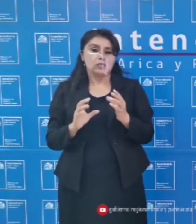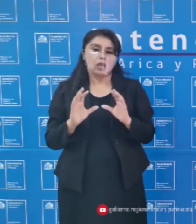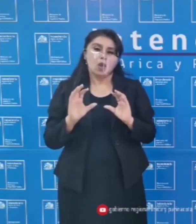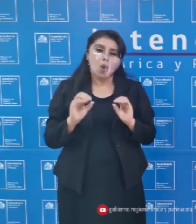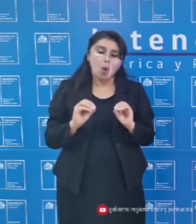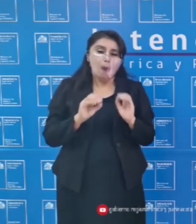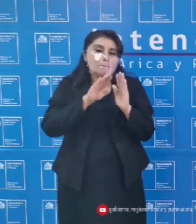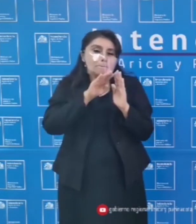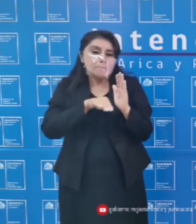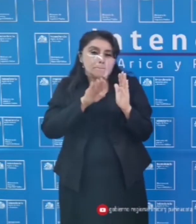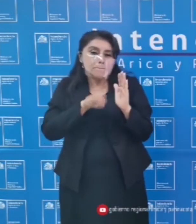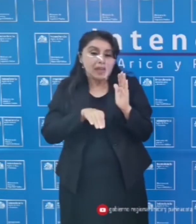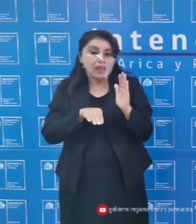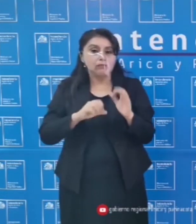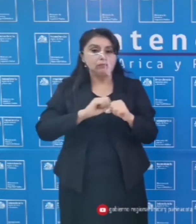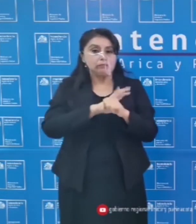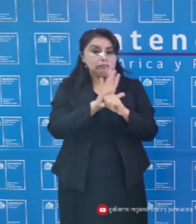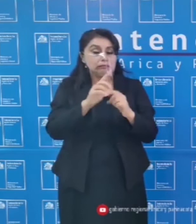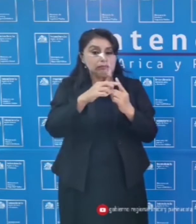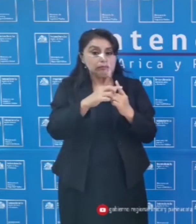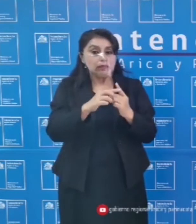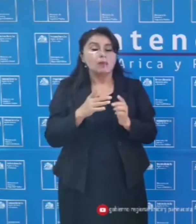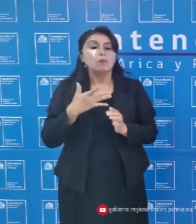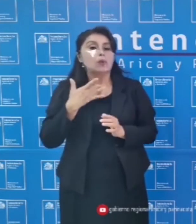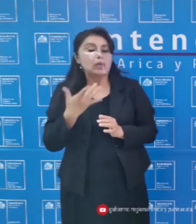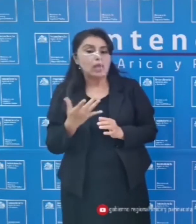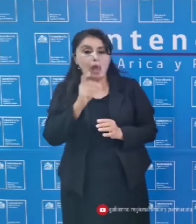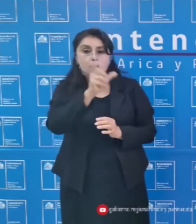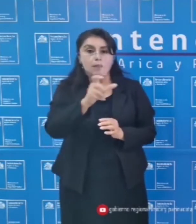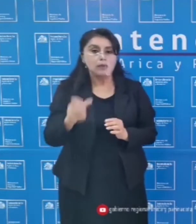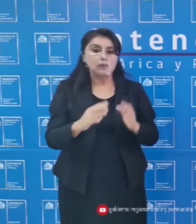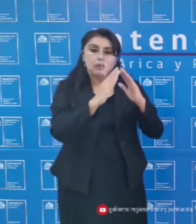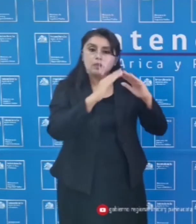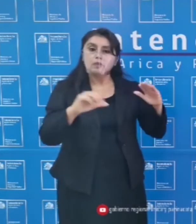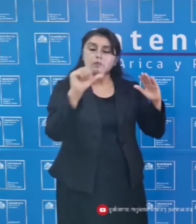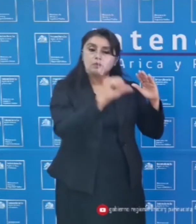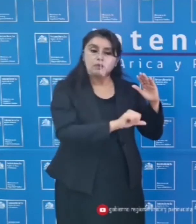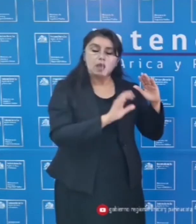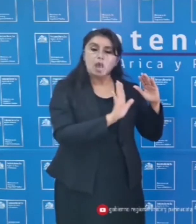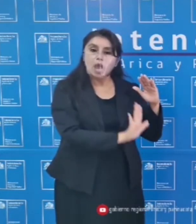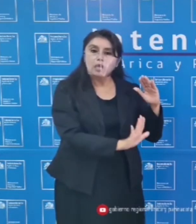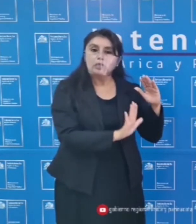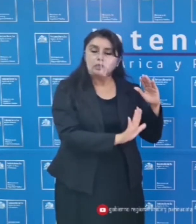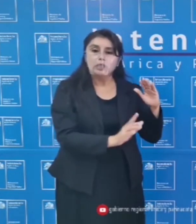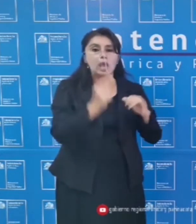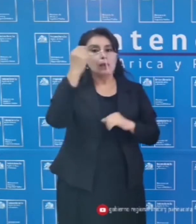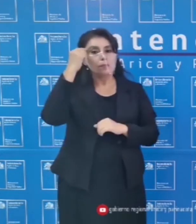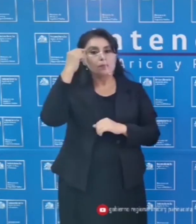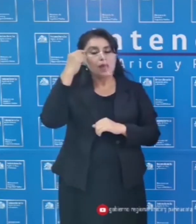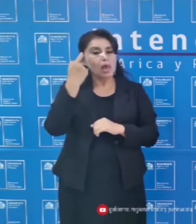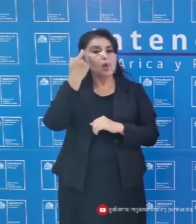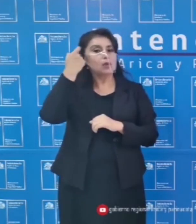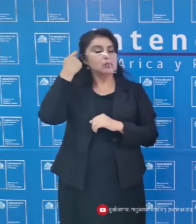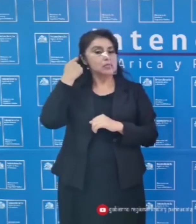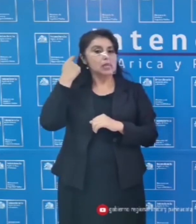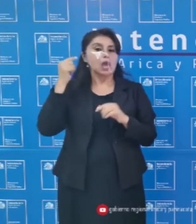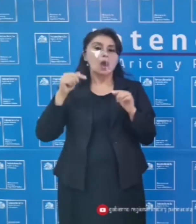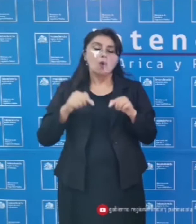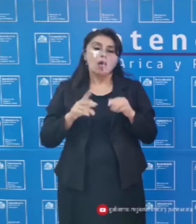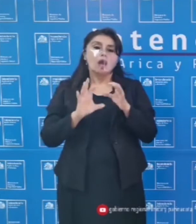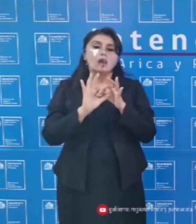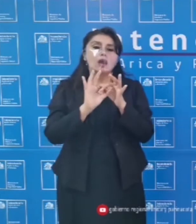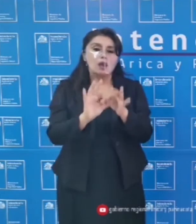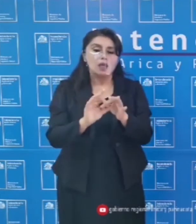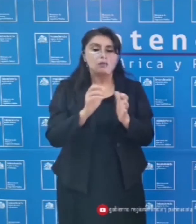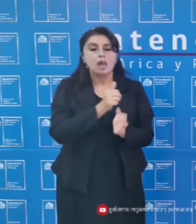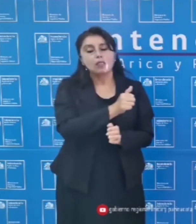ayer, es porque las personas realmente han tomado conciencia y agradecemos a todas aquellas personas que realmente han